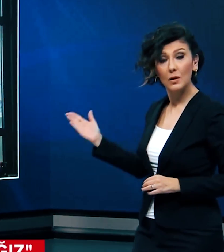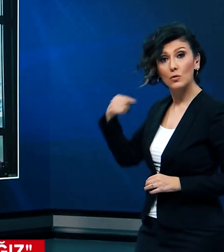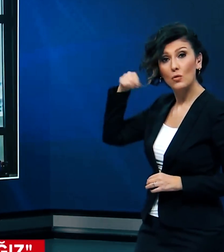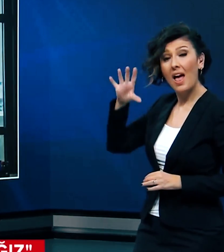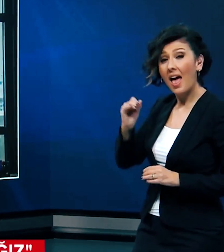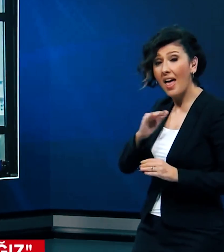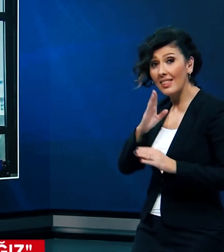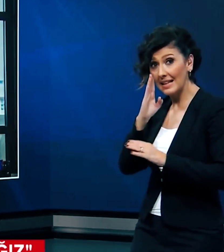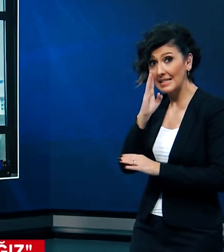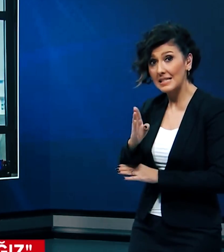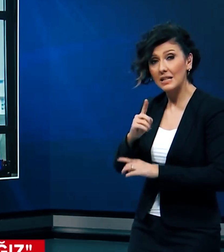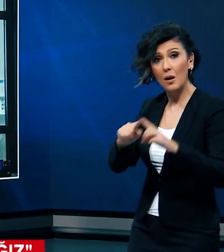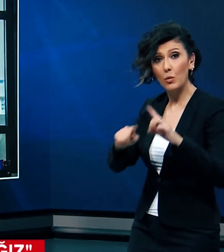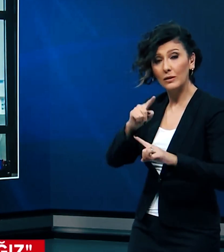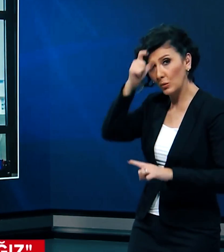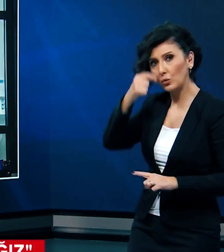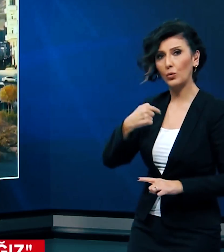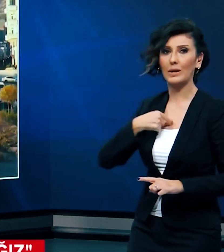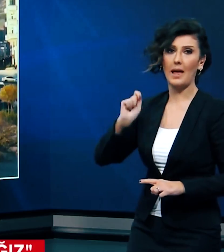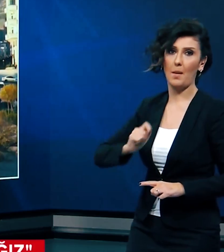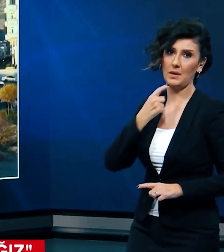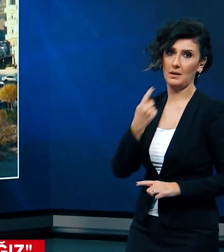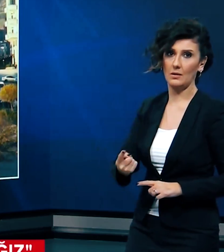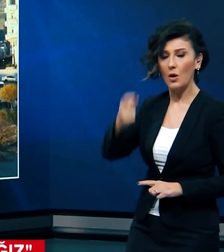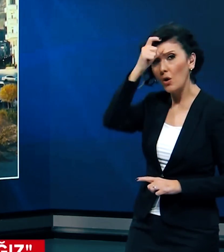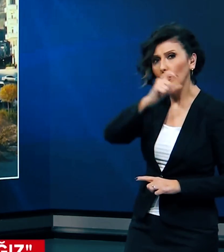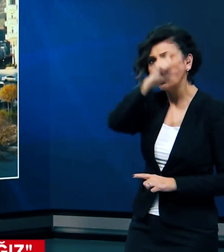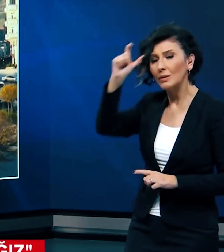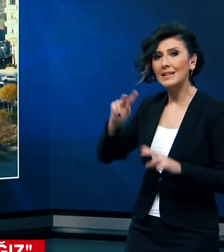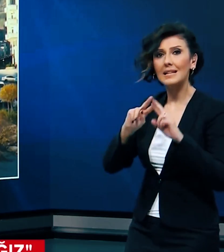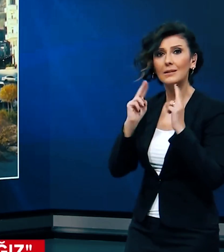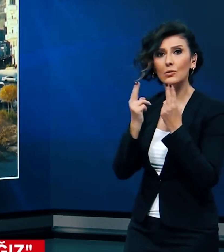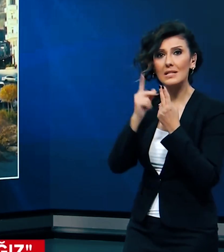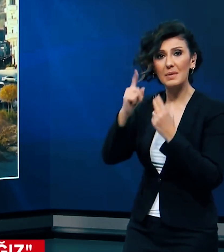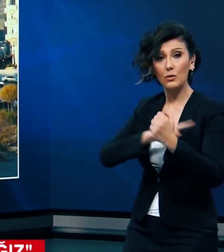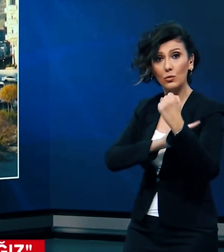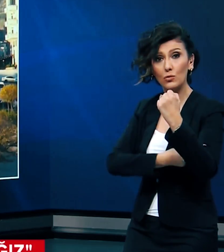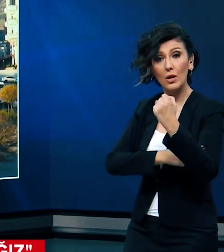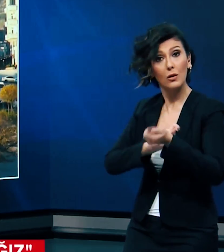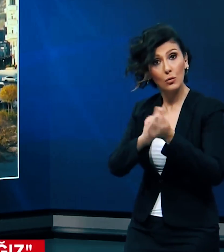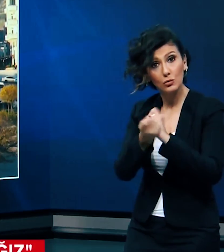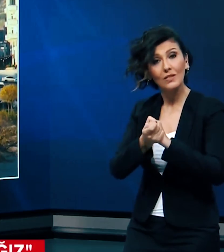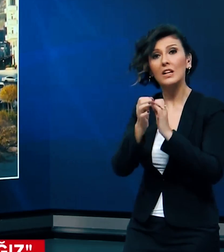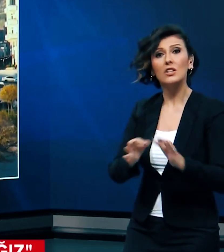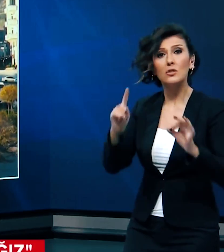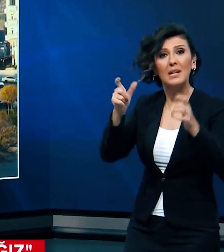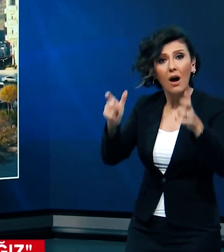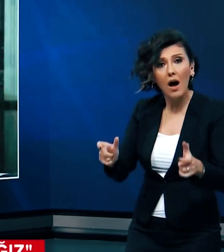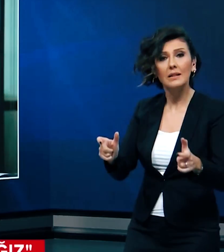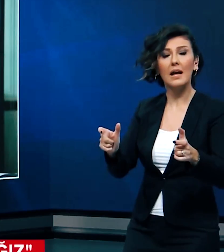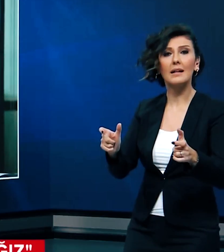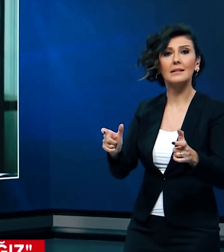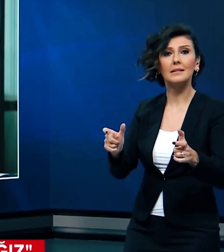Suriye'de en istikrarlı politikayı Türkiye'nin yürüttüğünü söyledi. Türkiye'nin küresel bir güce dönüştüğünü ve hiçbir